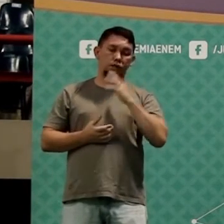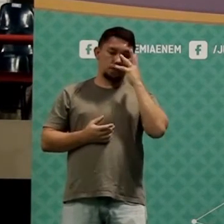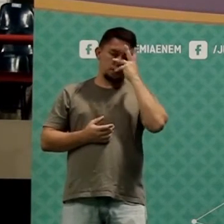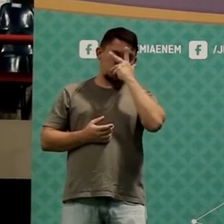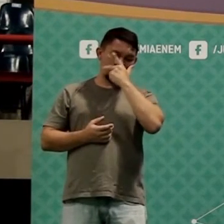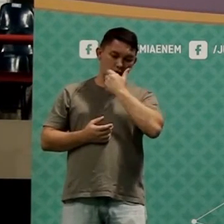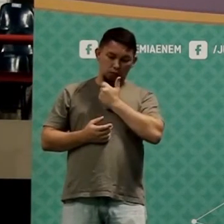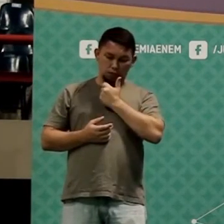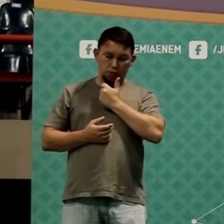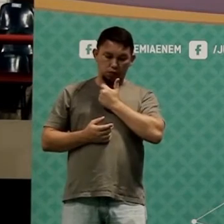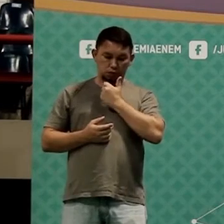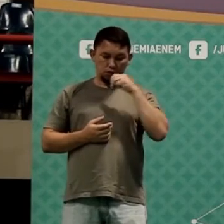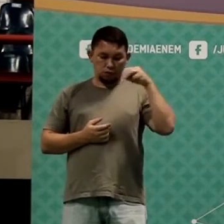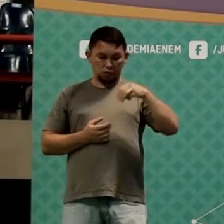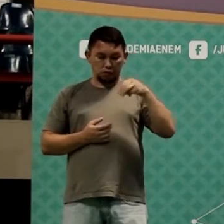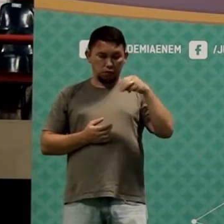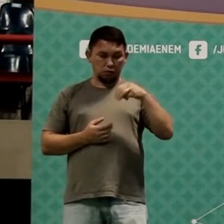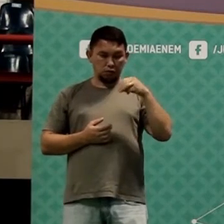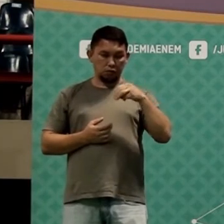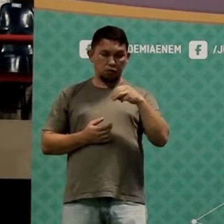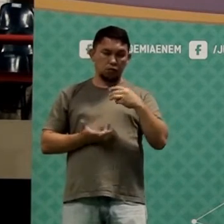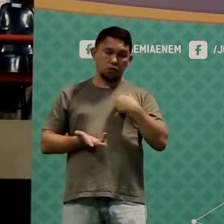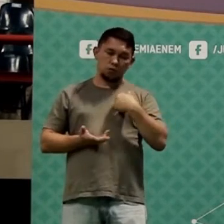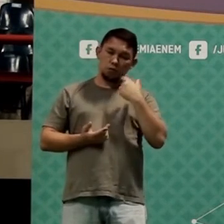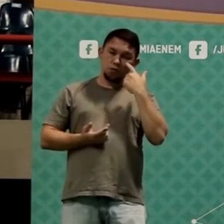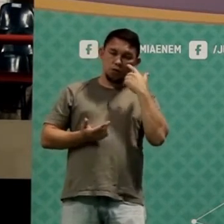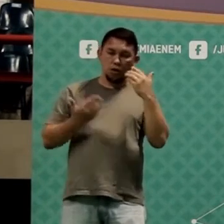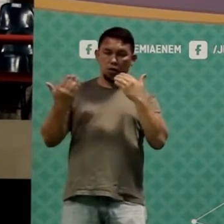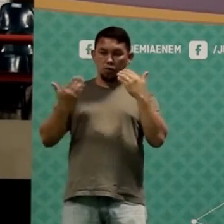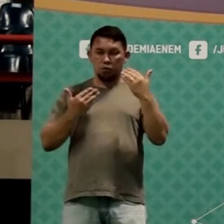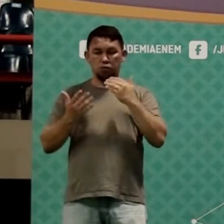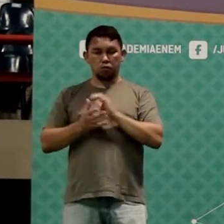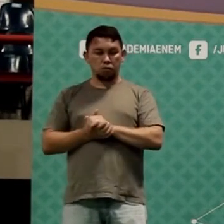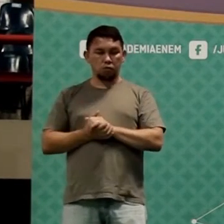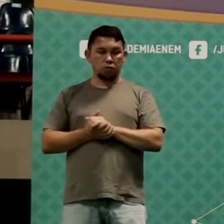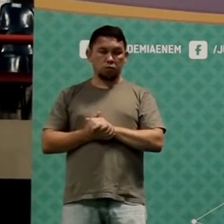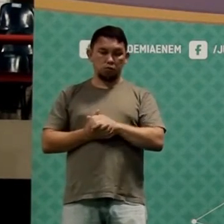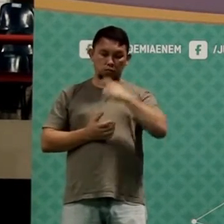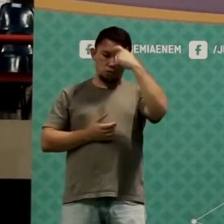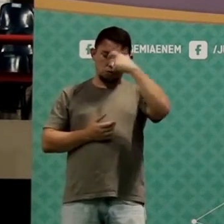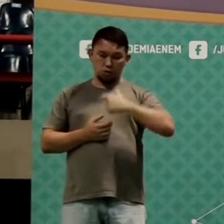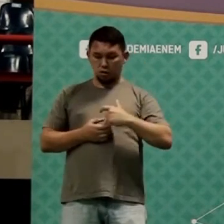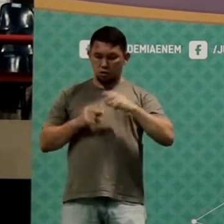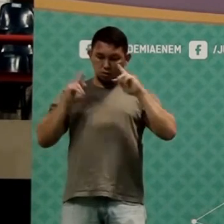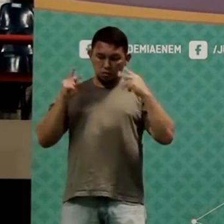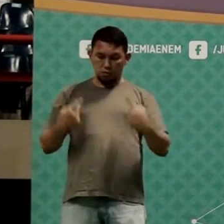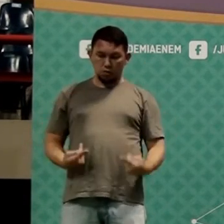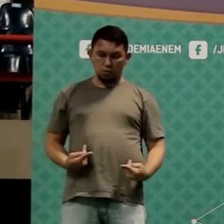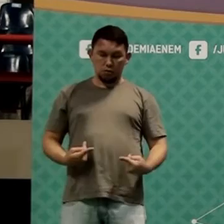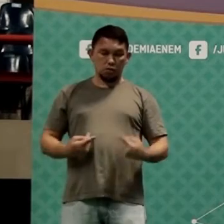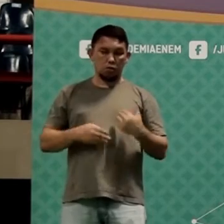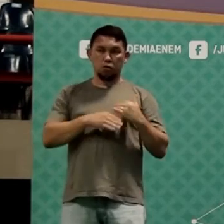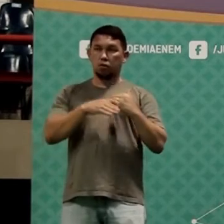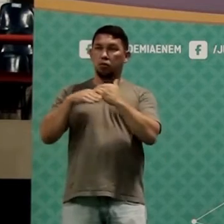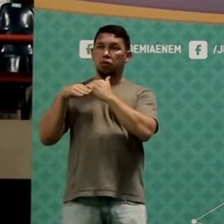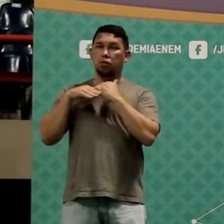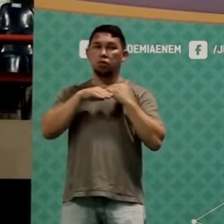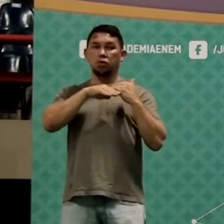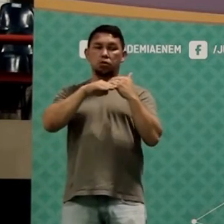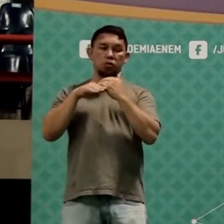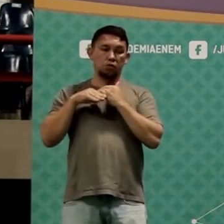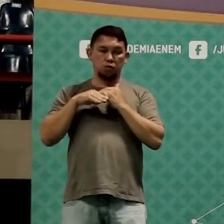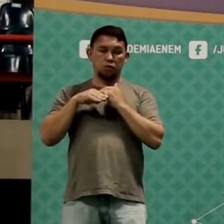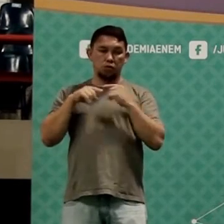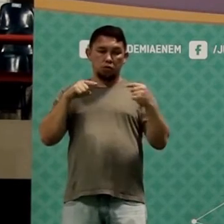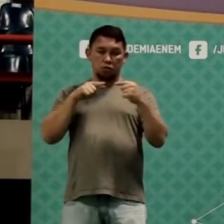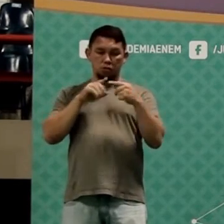beleza, matematicamente falando, é questionável. Porque todos os seres humanos são iguais à